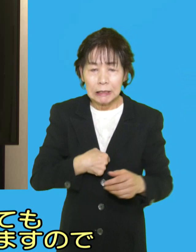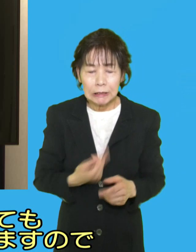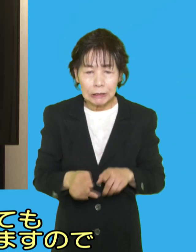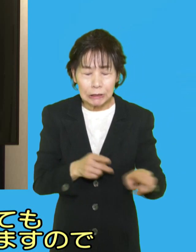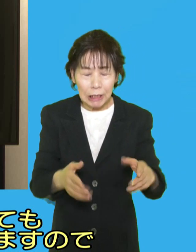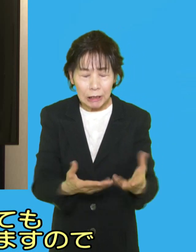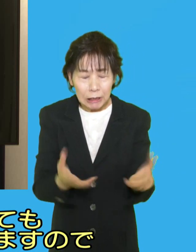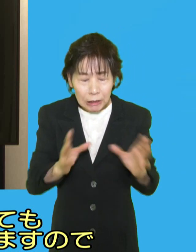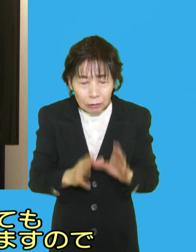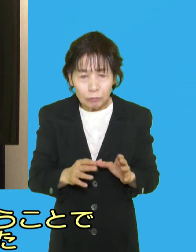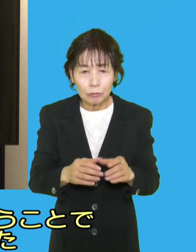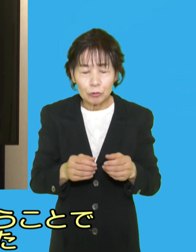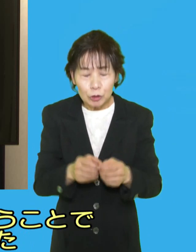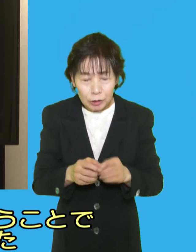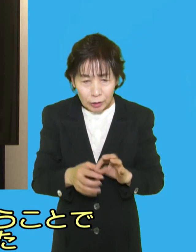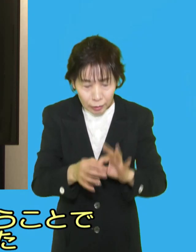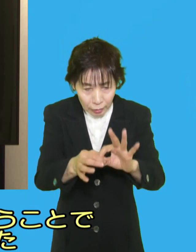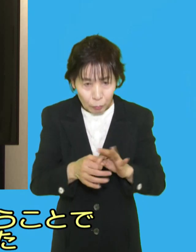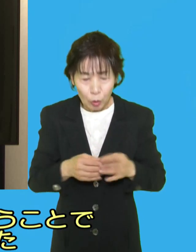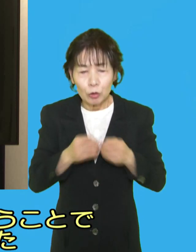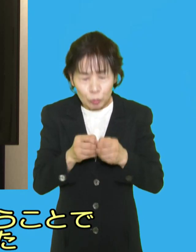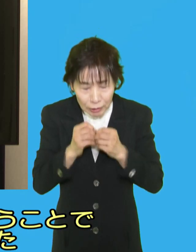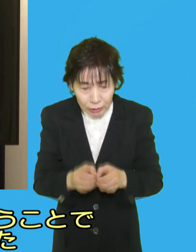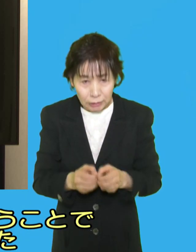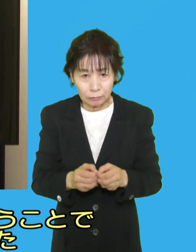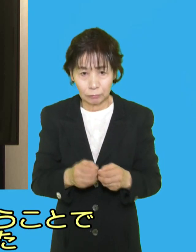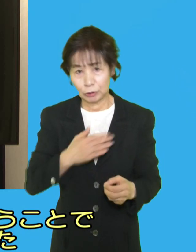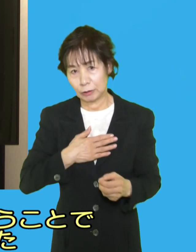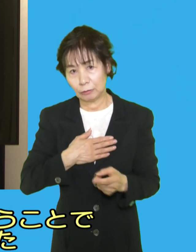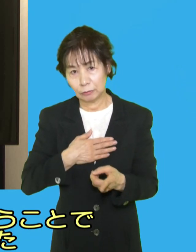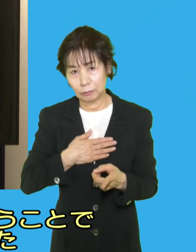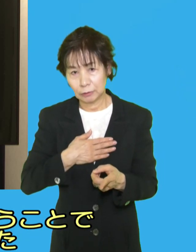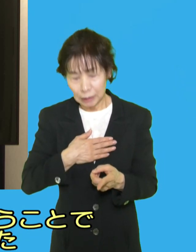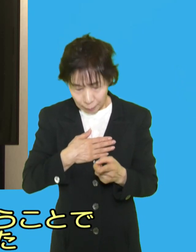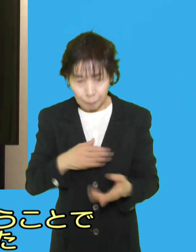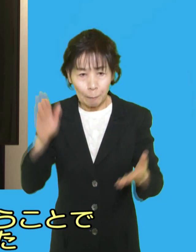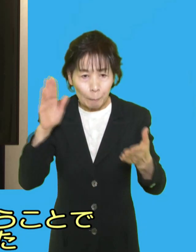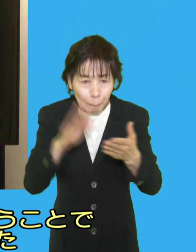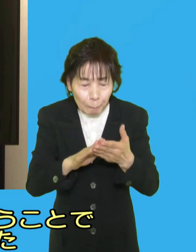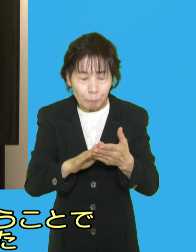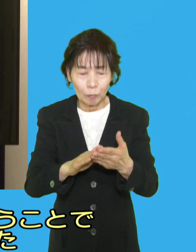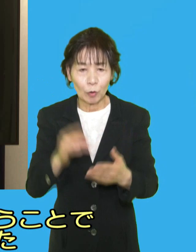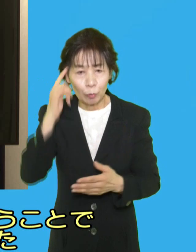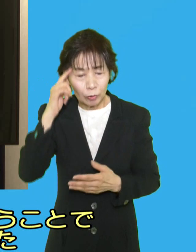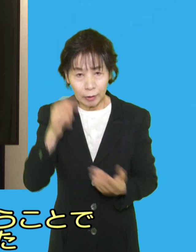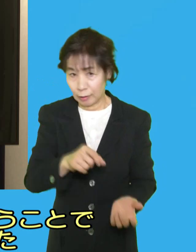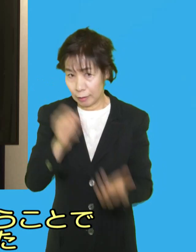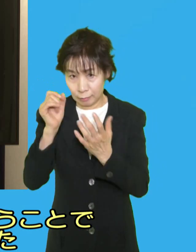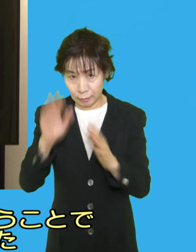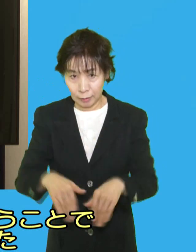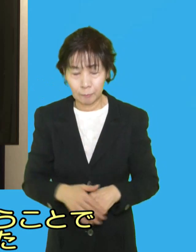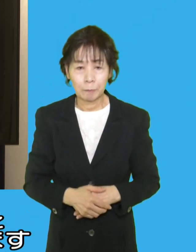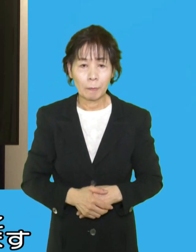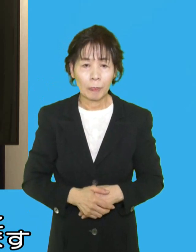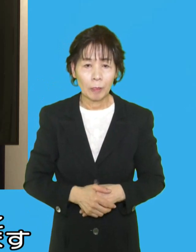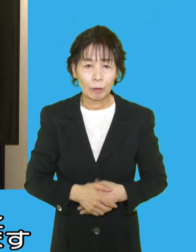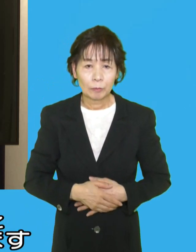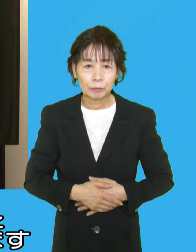もありますので、まさに適任じゃないかということで、選考させていただきました。